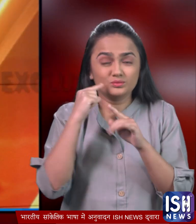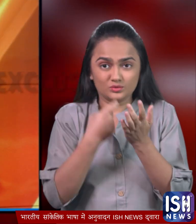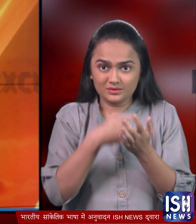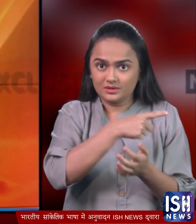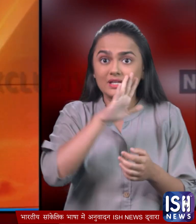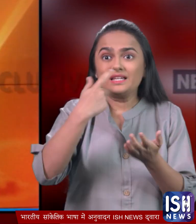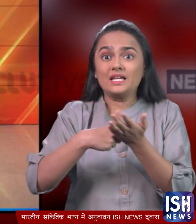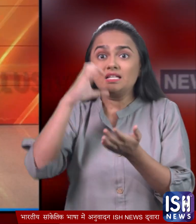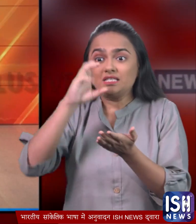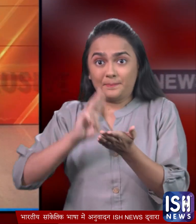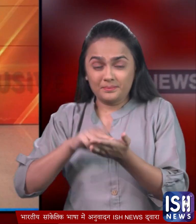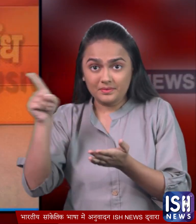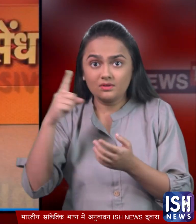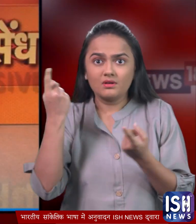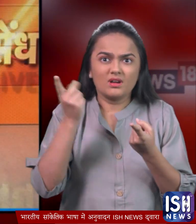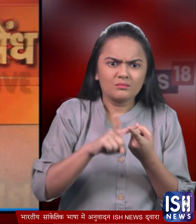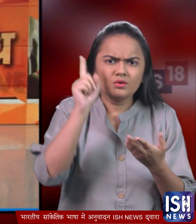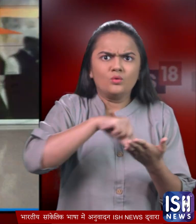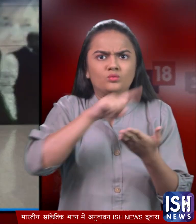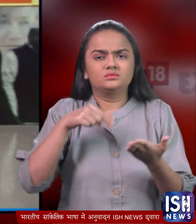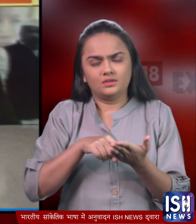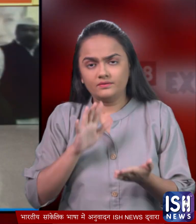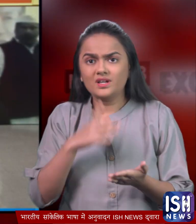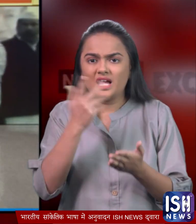के पूर्व सीएम हरीश रावत की सुरक्षा में चूक का मामला सामने आया।